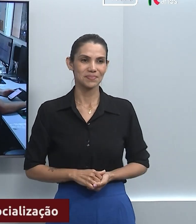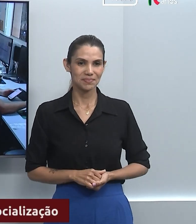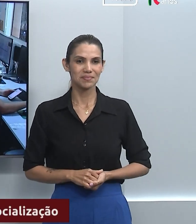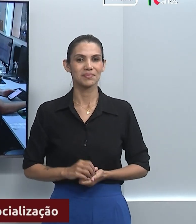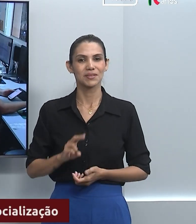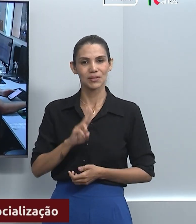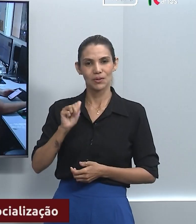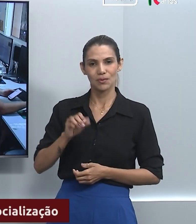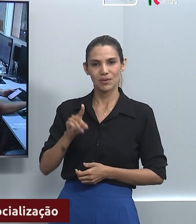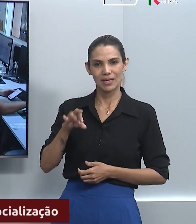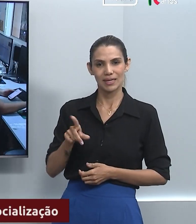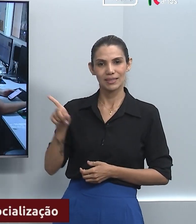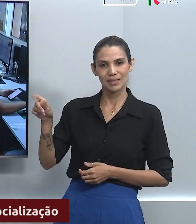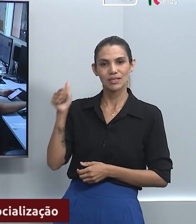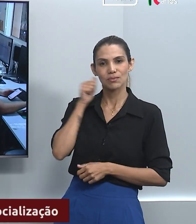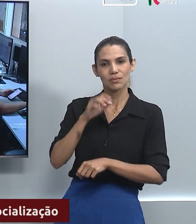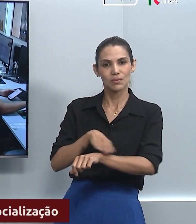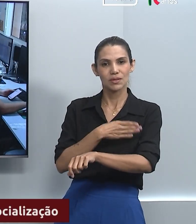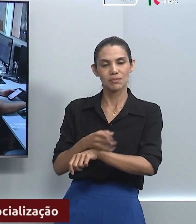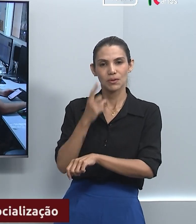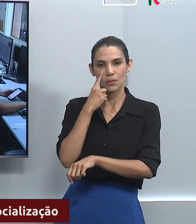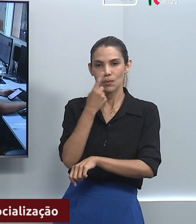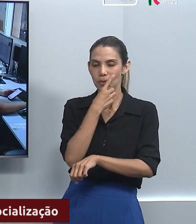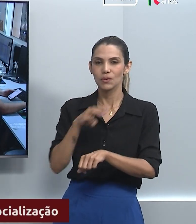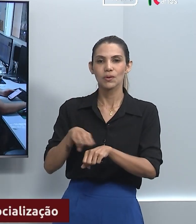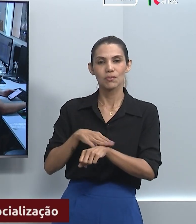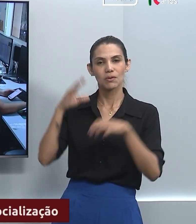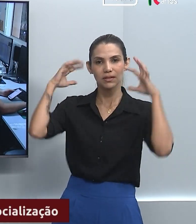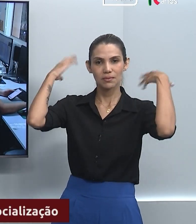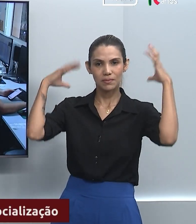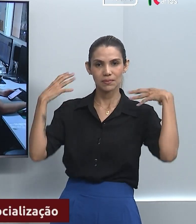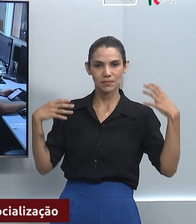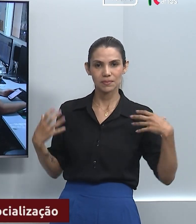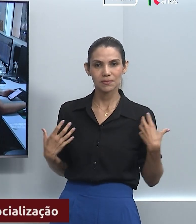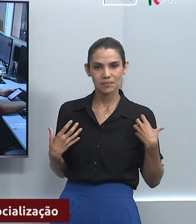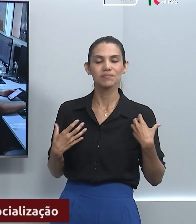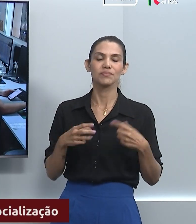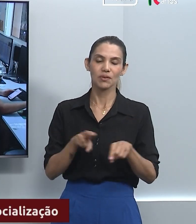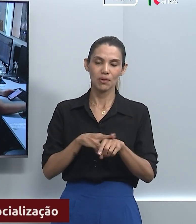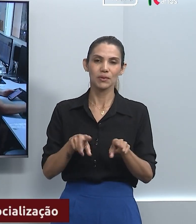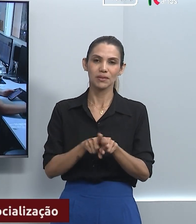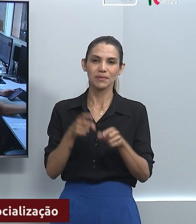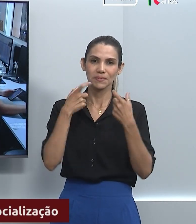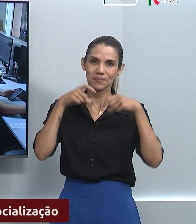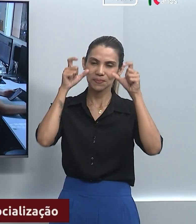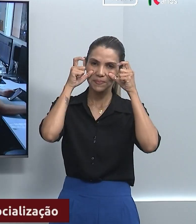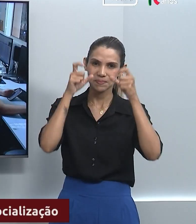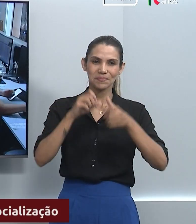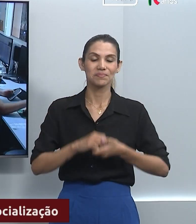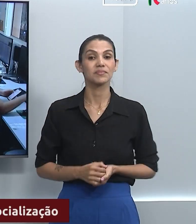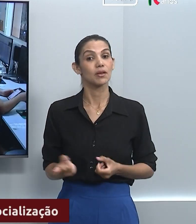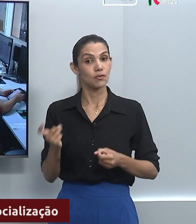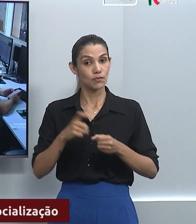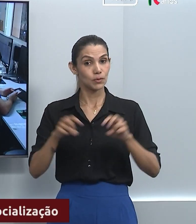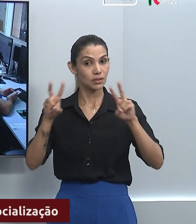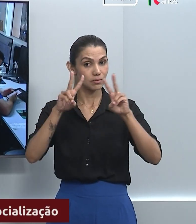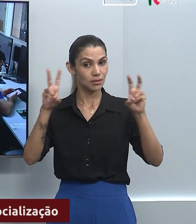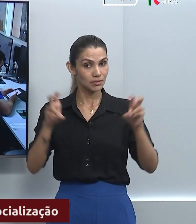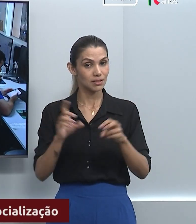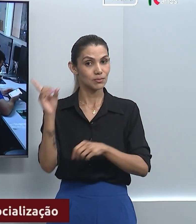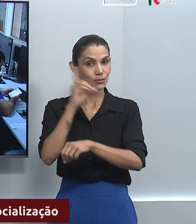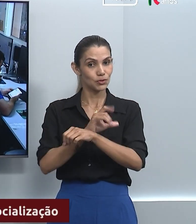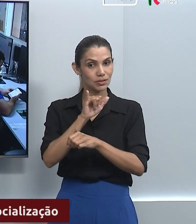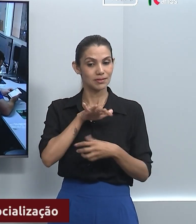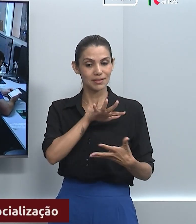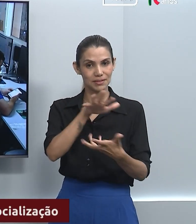chamo Andressa Bueno, sou uma mulher branca de olhos castanhos, cabelos cacheados da mesma cor e eu uso óculos. Voltando ao Dia Internacional